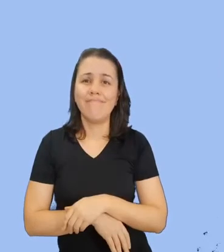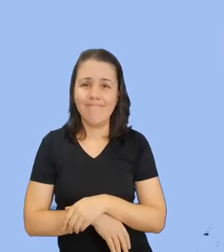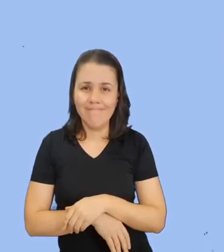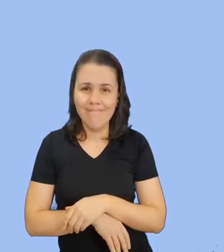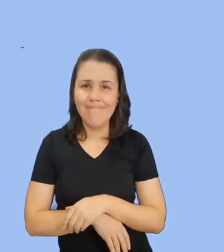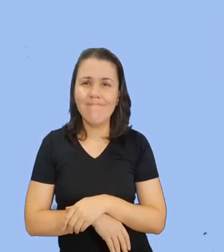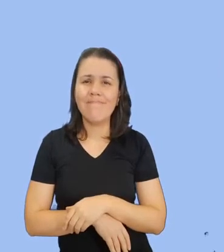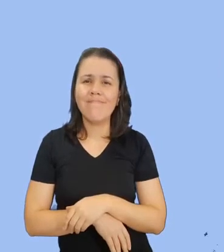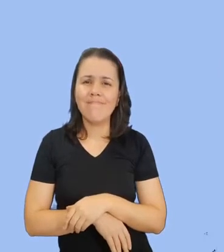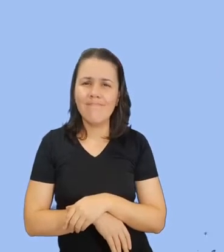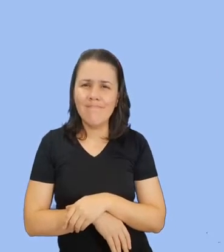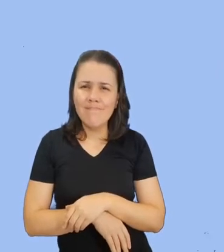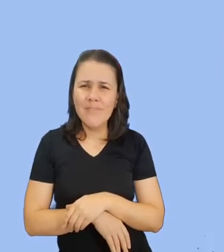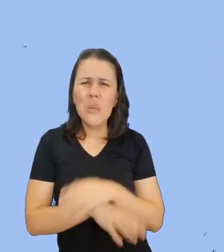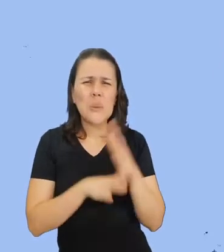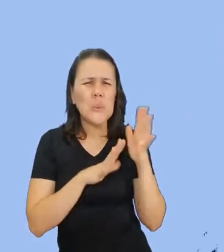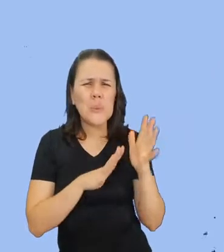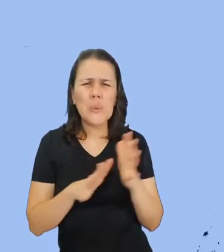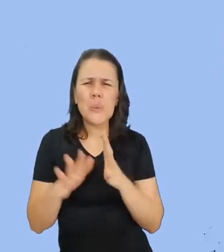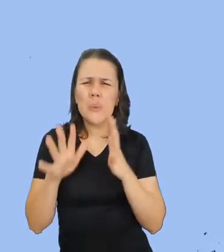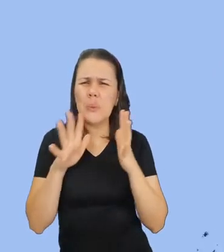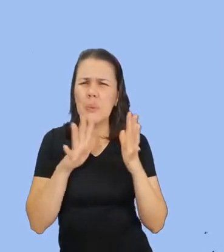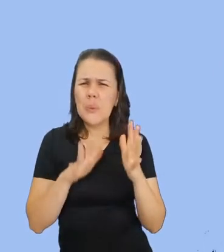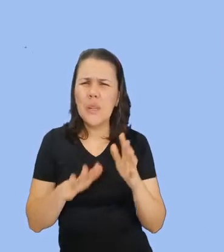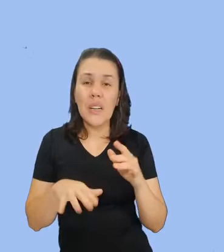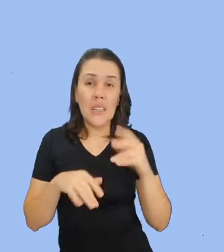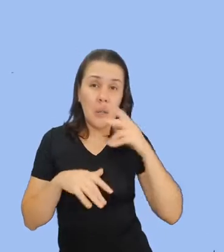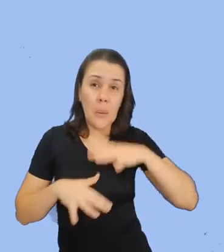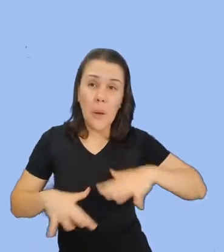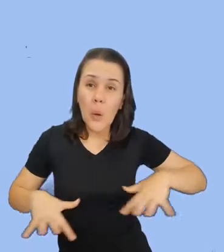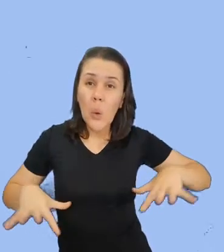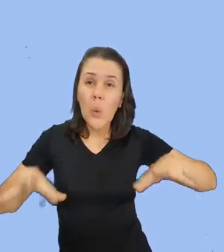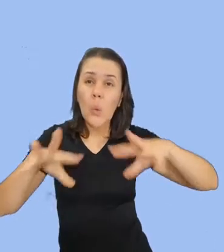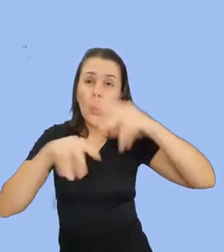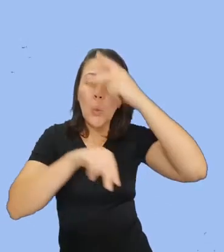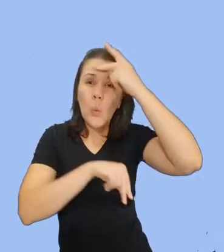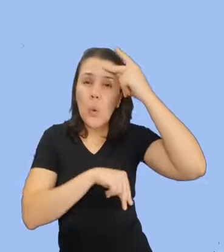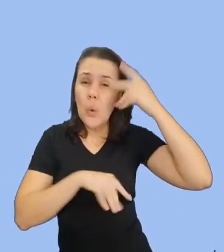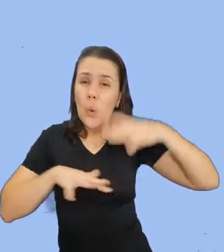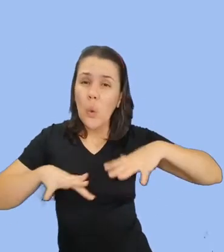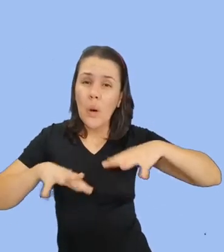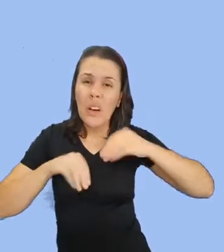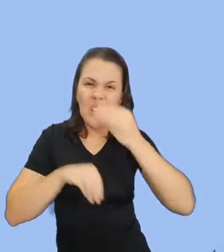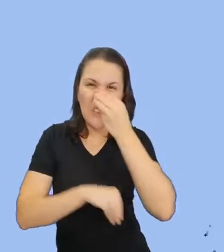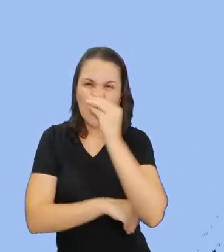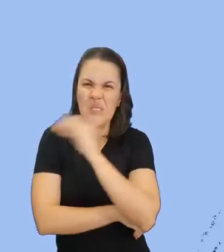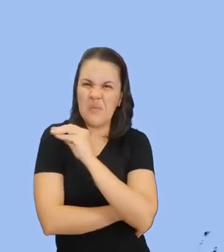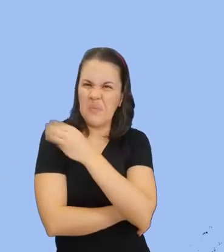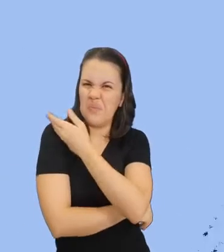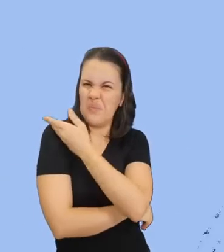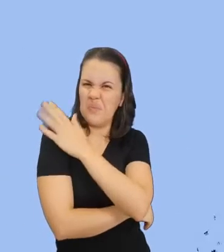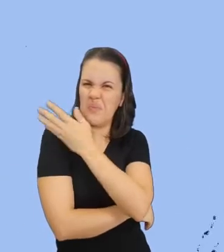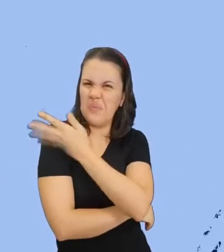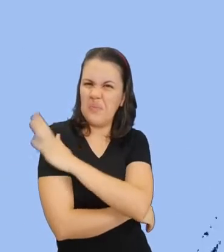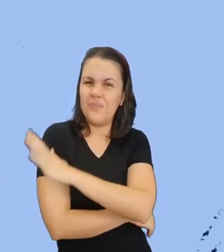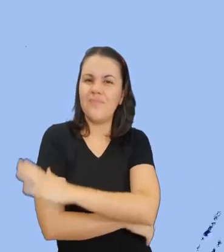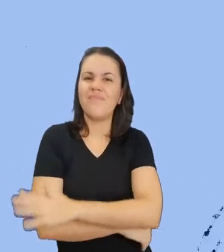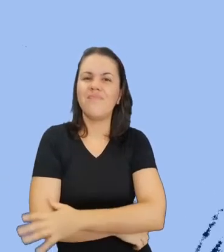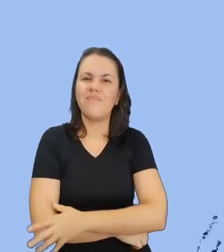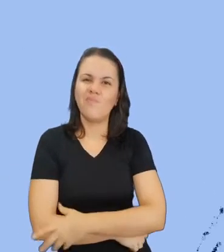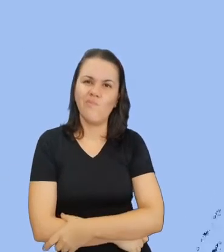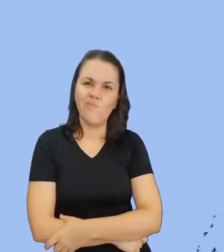achavam que ele não pensava e desprezavam por isso. Naquela época, os surdos eram